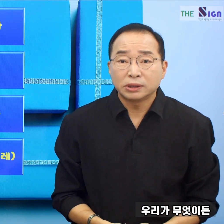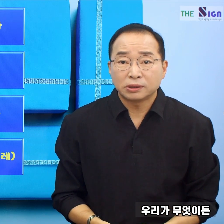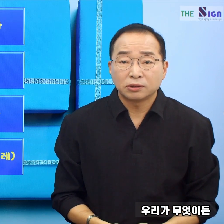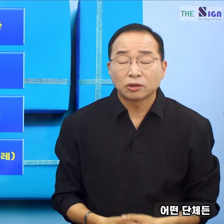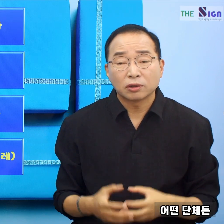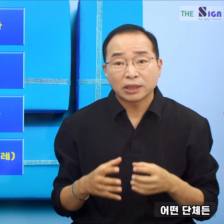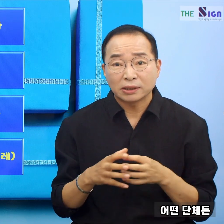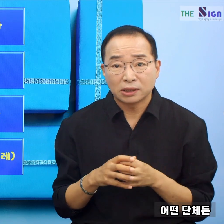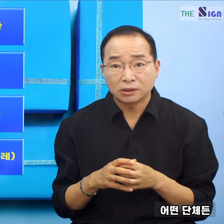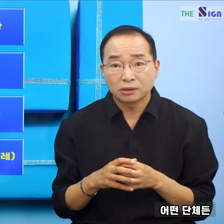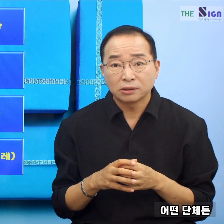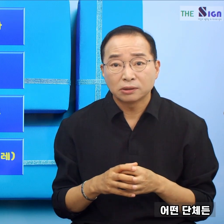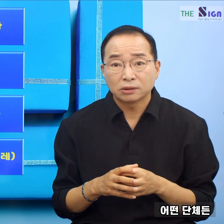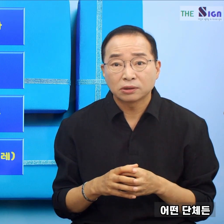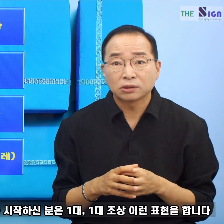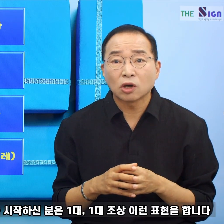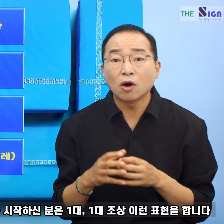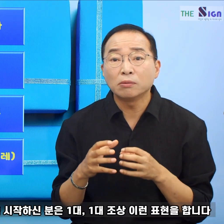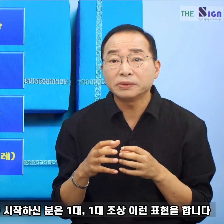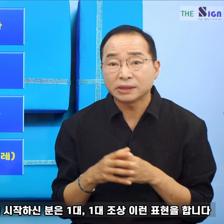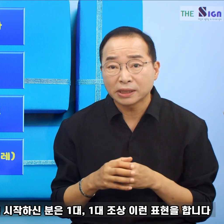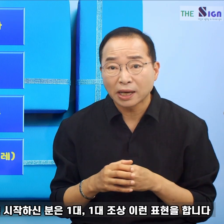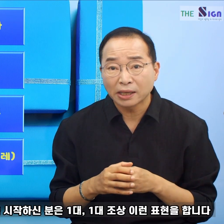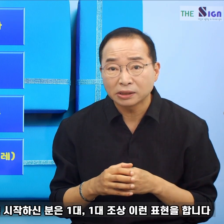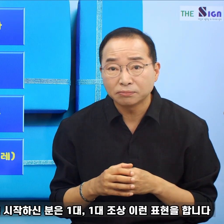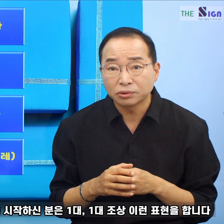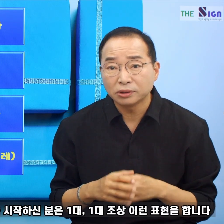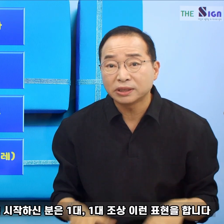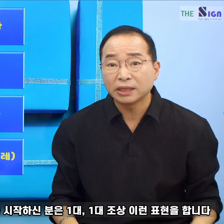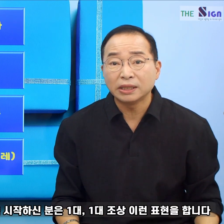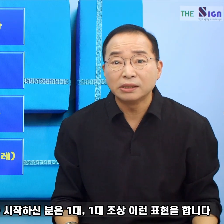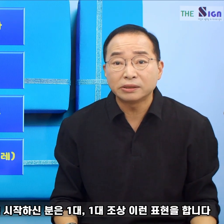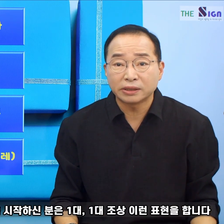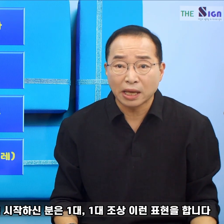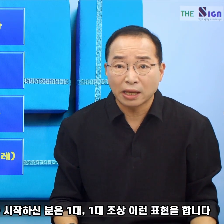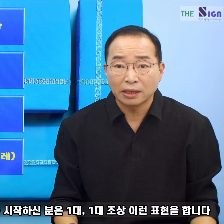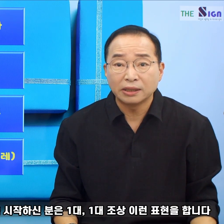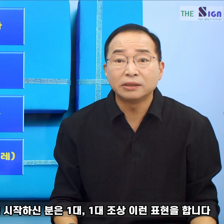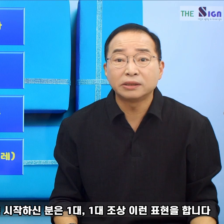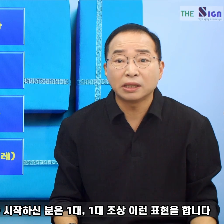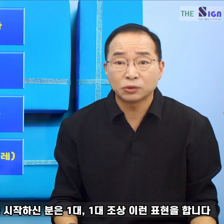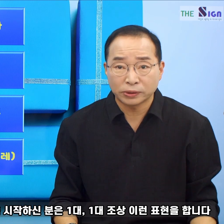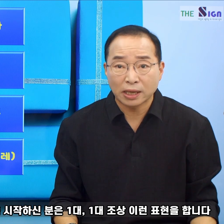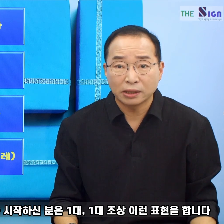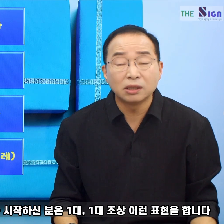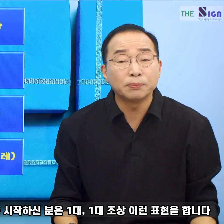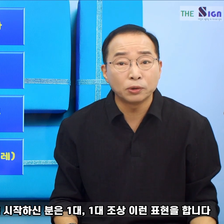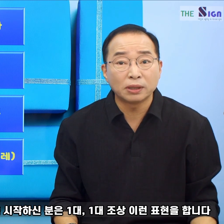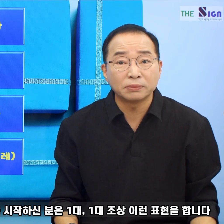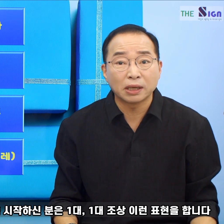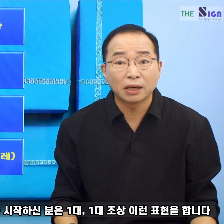무엇이든 어떤 단체든 처음 시작하신 분은 이제 일대 조상, 이런 표현을 합니다.